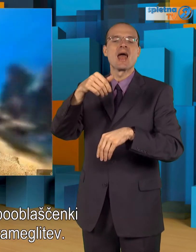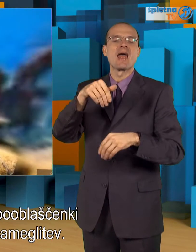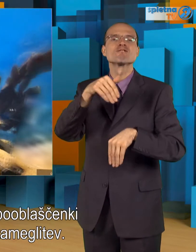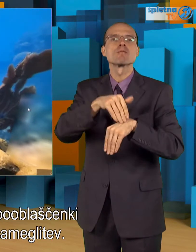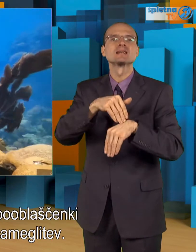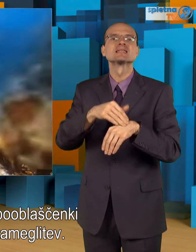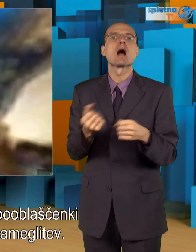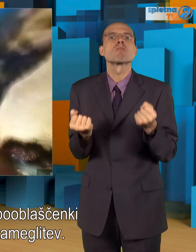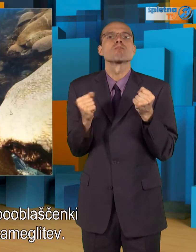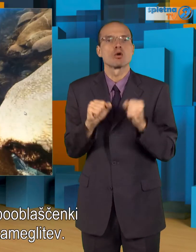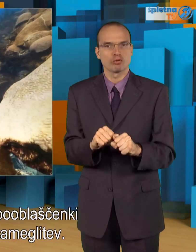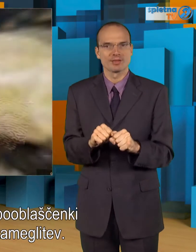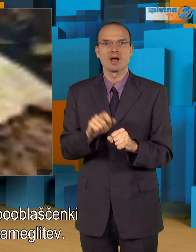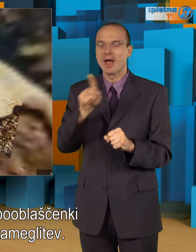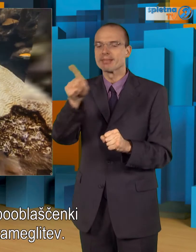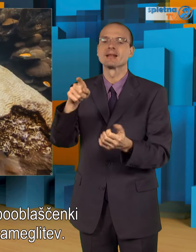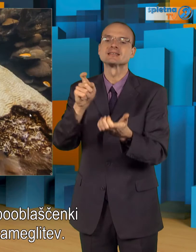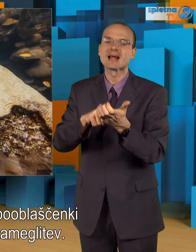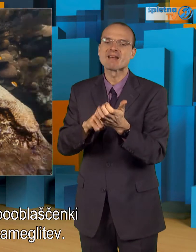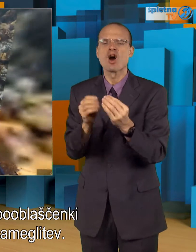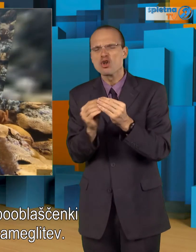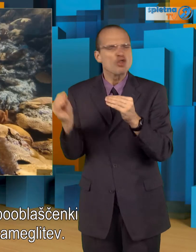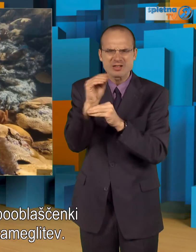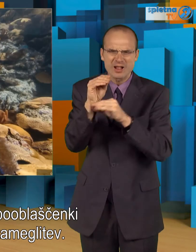in zahteva dodatno zameglitev.